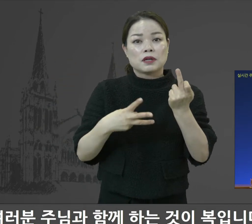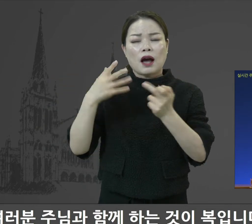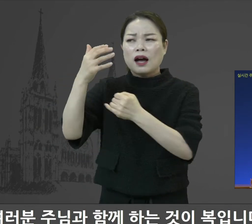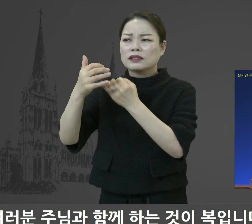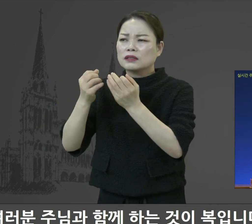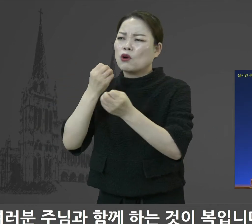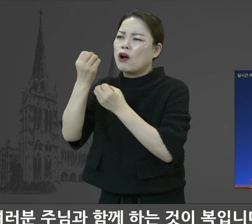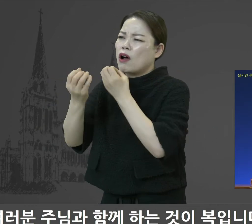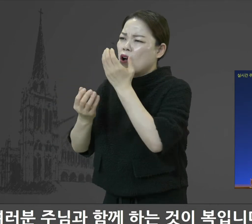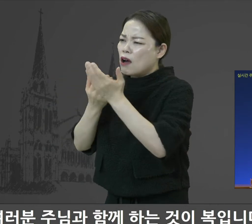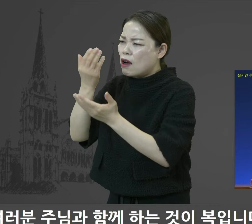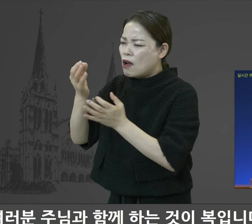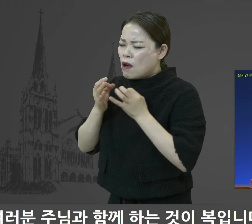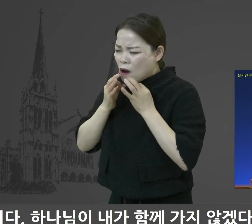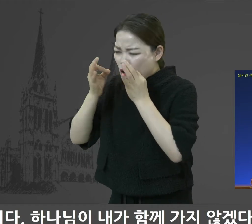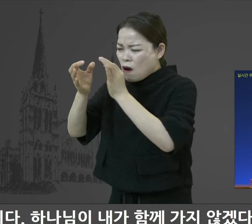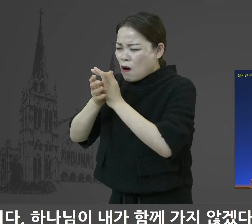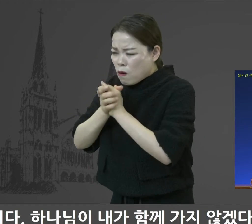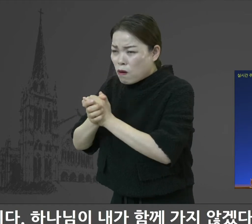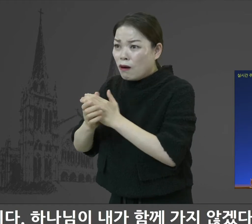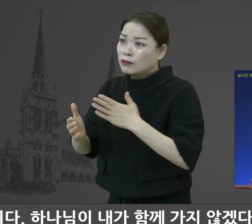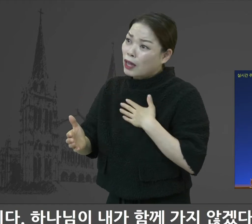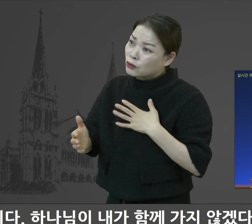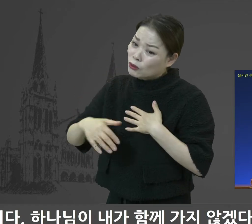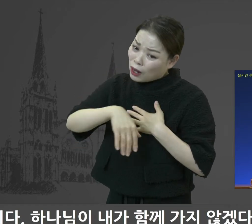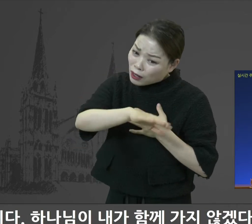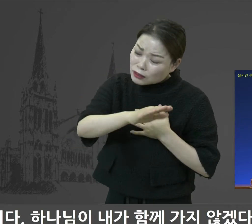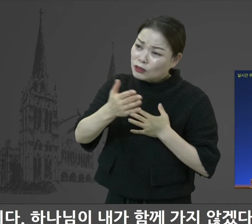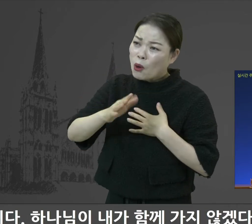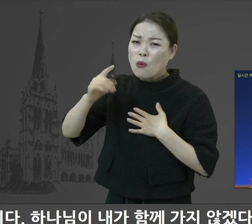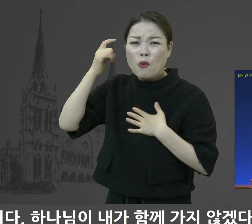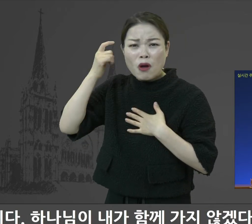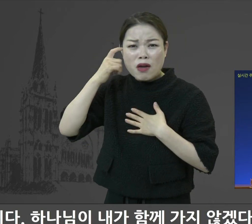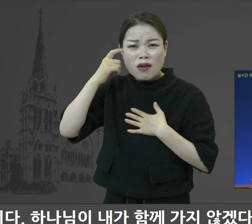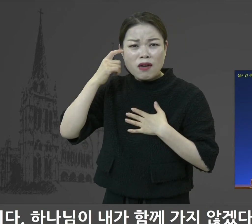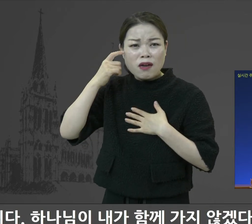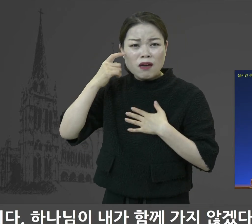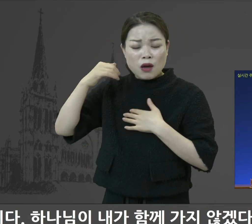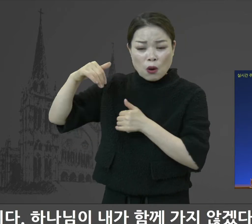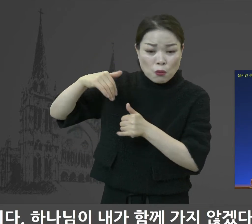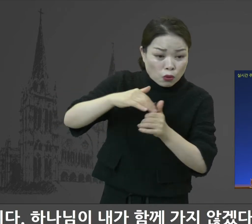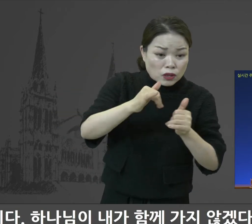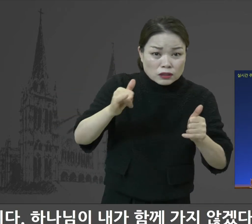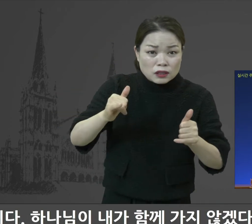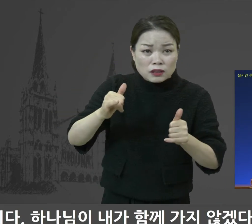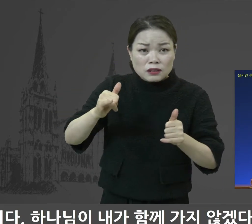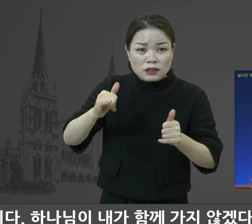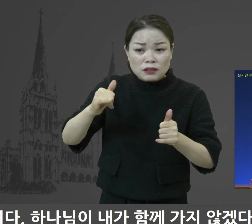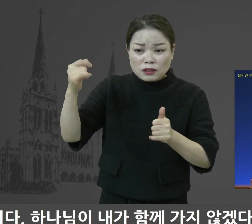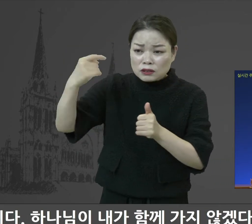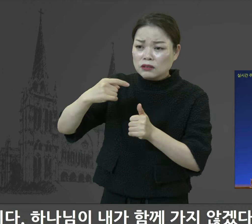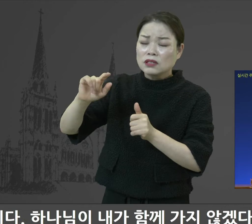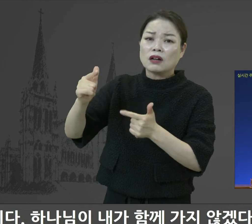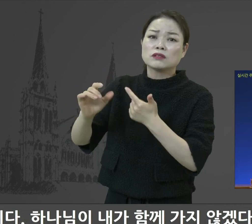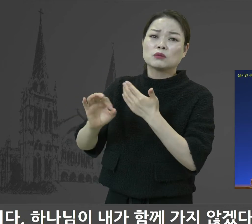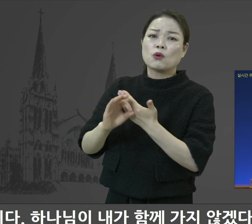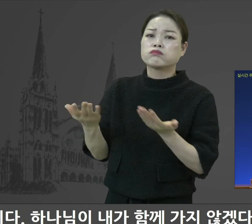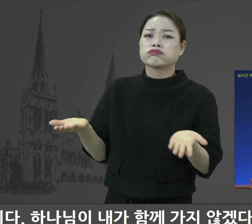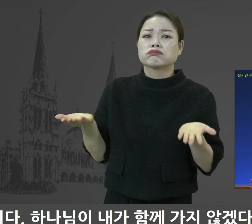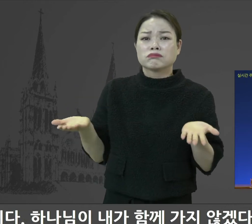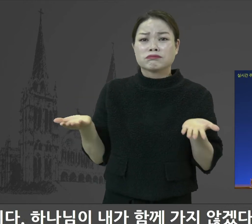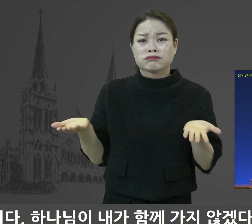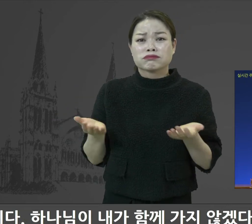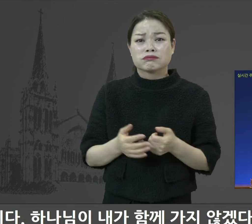하나님께 아뢰기를 시작하면서 아니 나더러 가라 그러면서 함께 갈 자를, 함께 보낼 자를 지시하지 아니하시면 어떻게